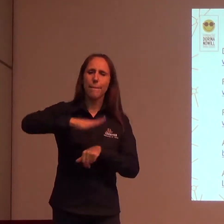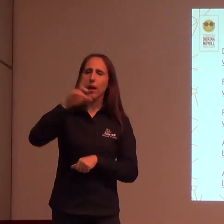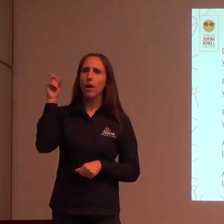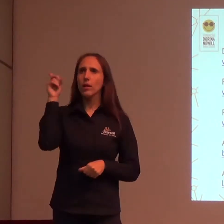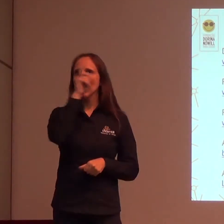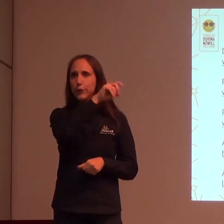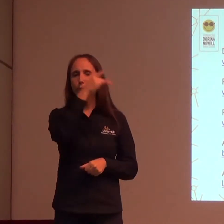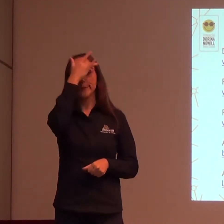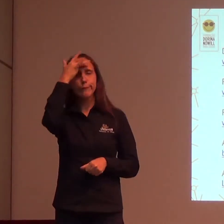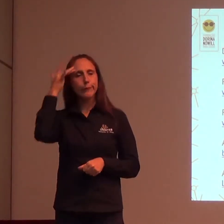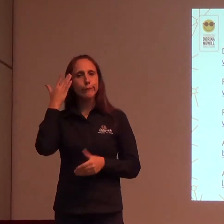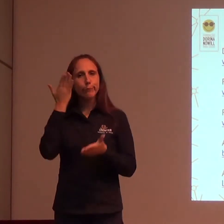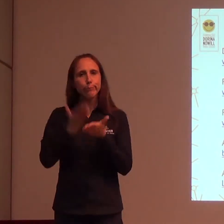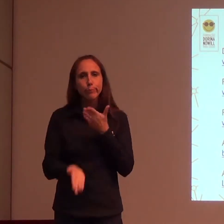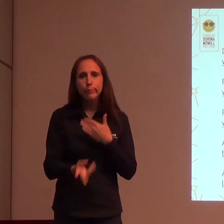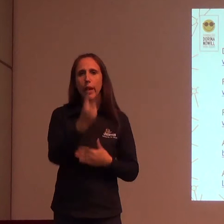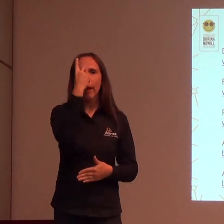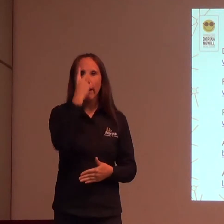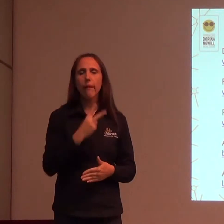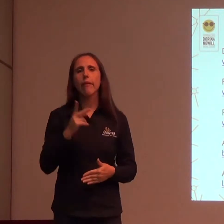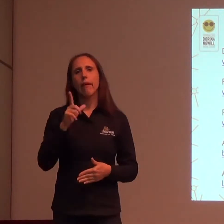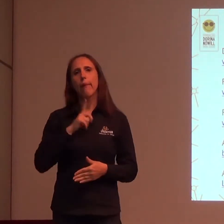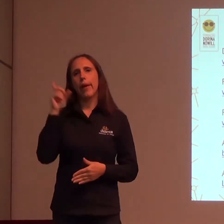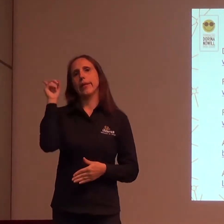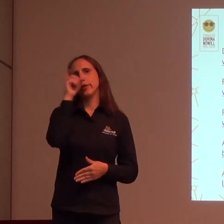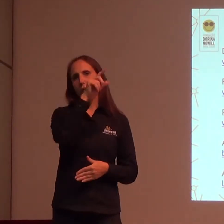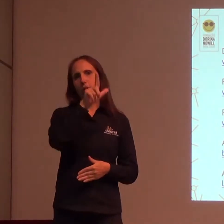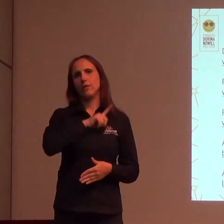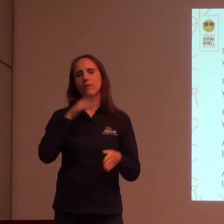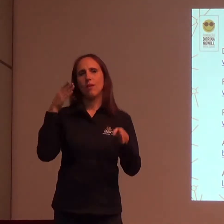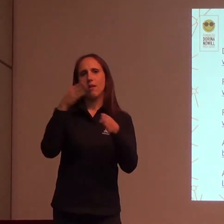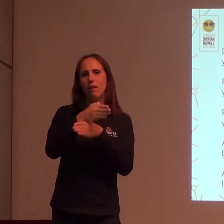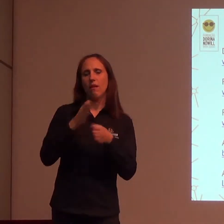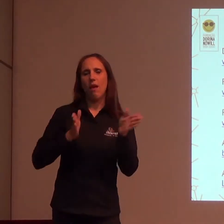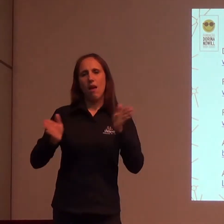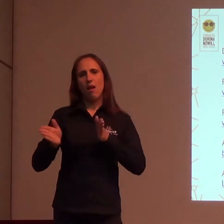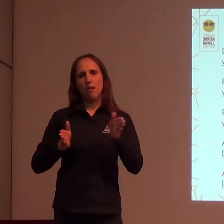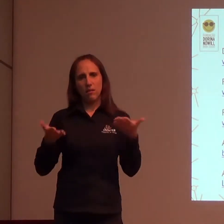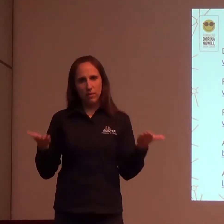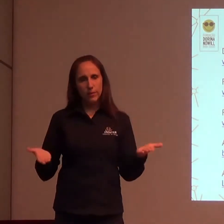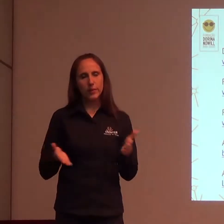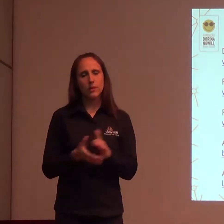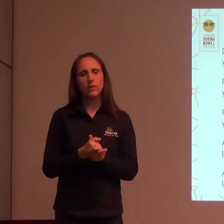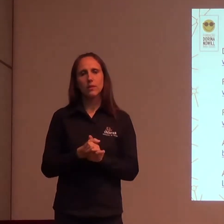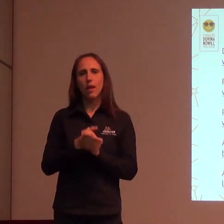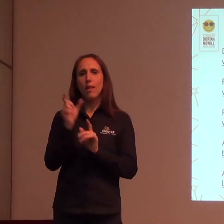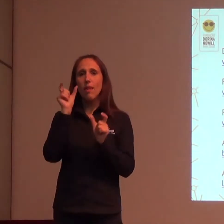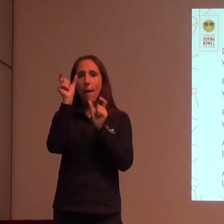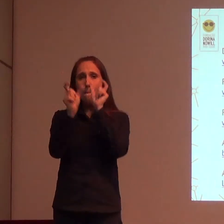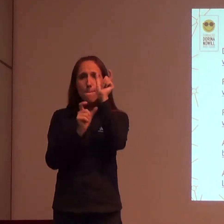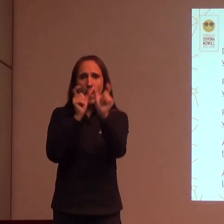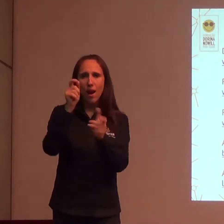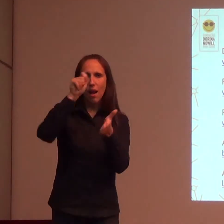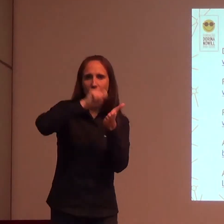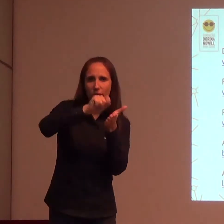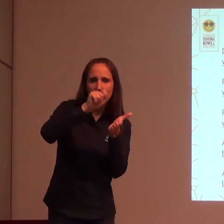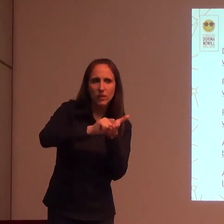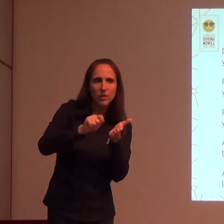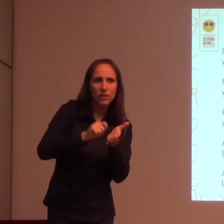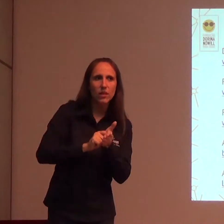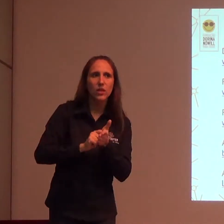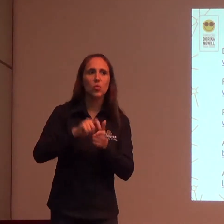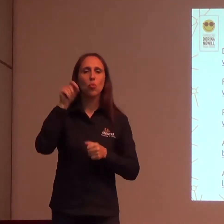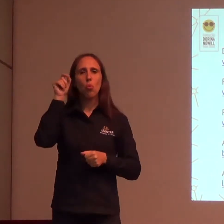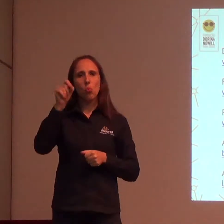perde a visão é justamente esse acesso, né? O acesso à palavra escrita que, pelo que eu entendi aqui, a